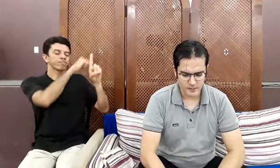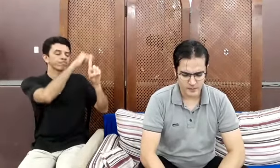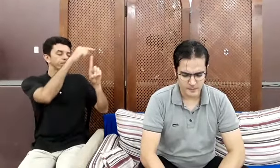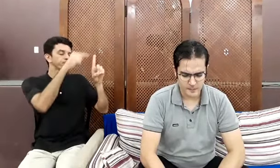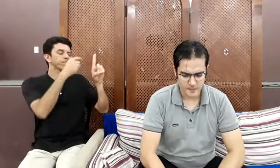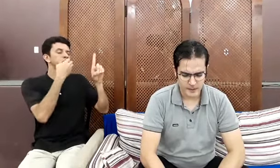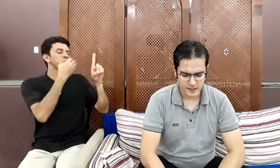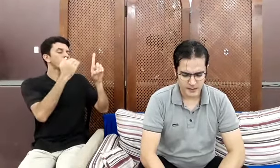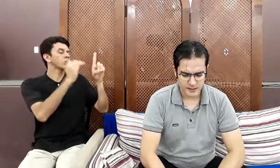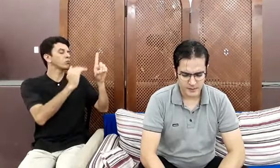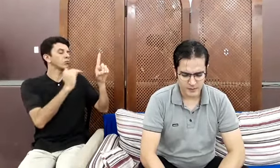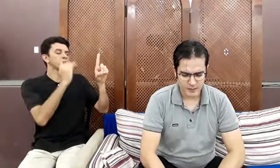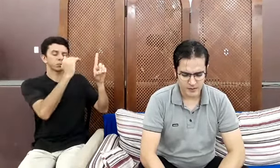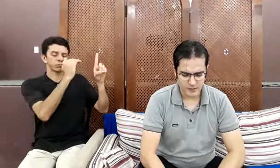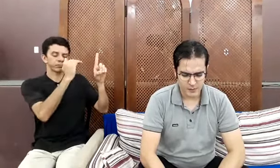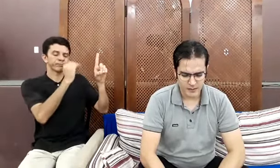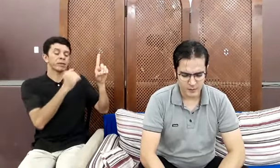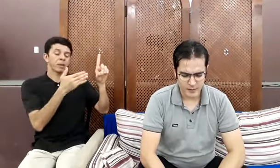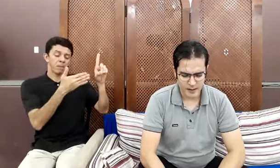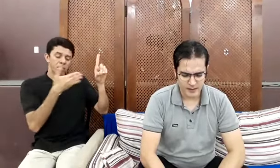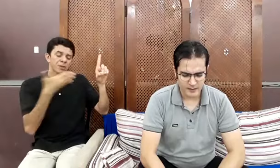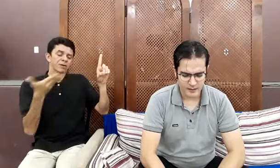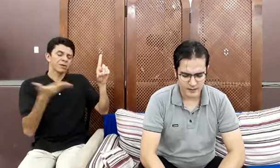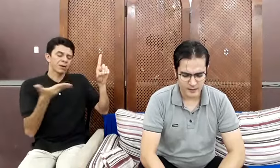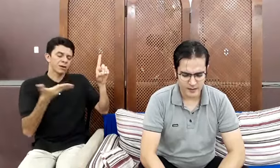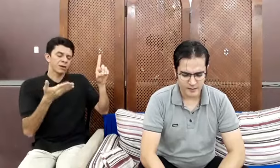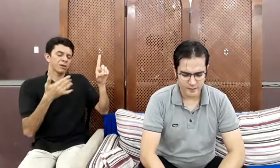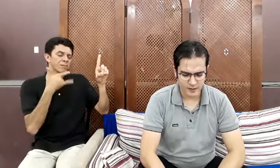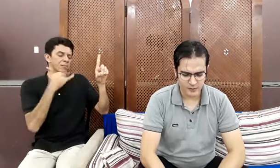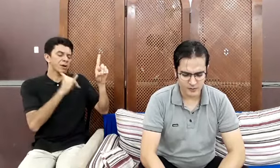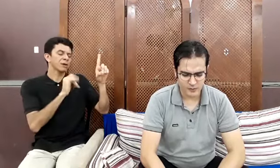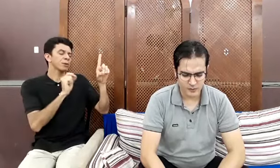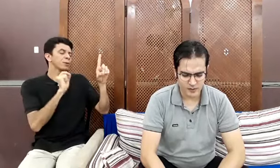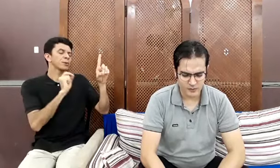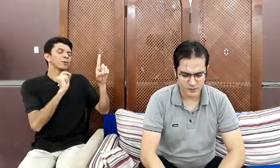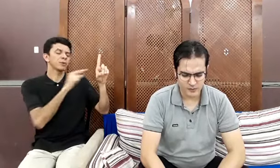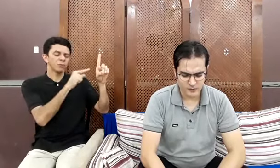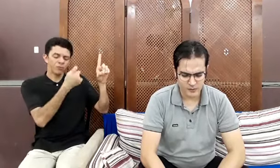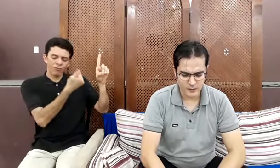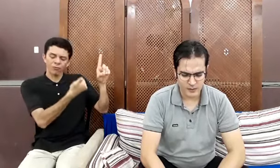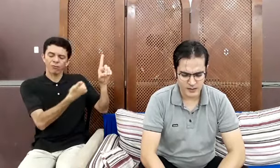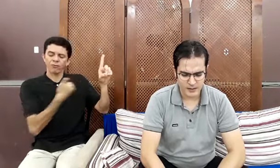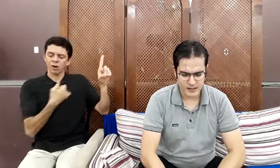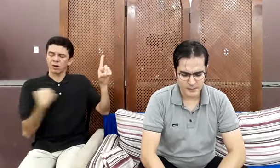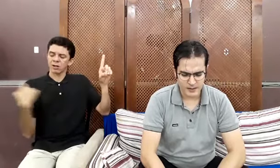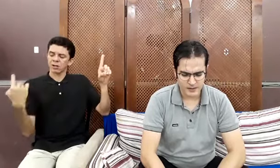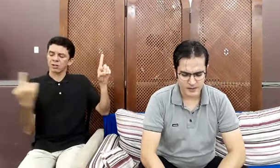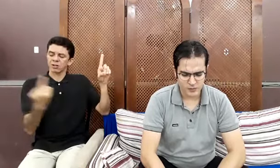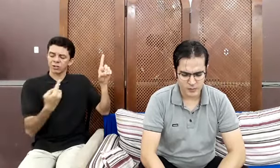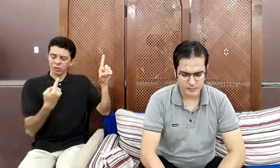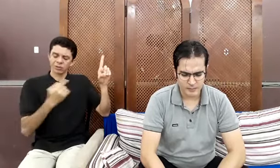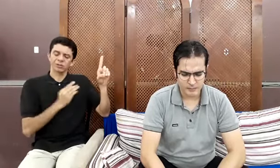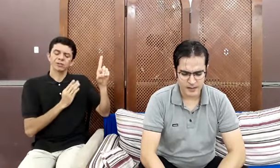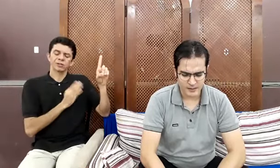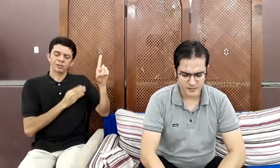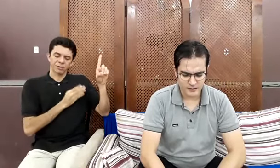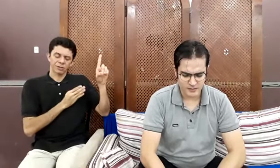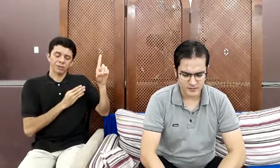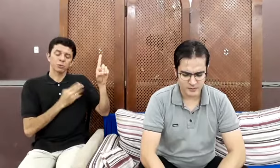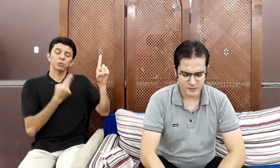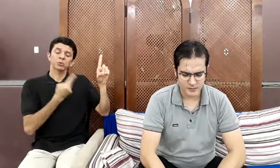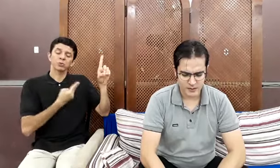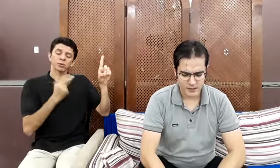soberano, pedimos nesse momento, Pai, fala aos nossos corações, Senhor, a partir da Tua palavra,